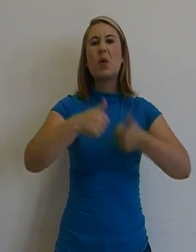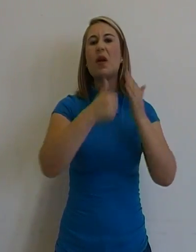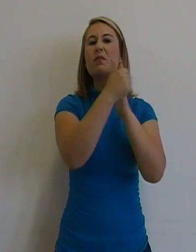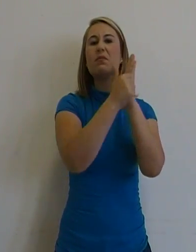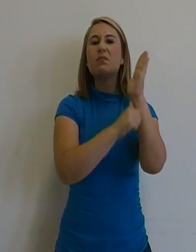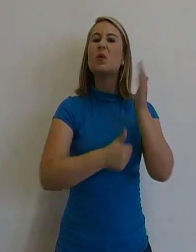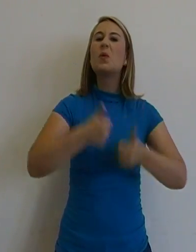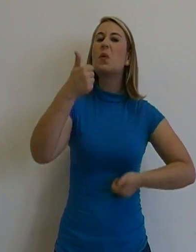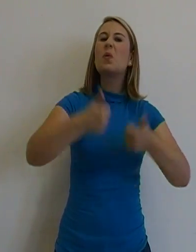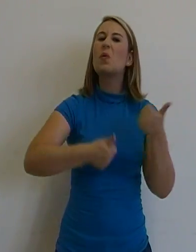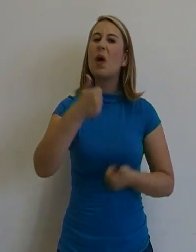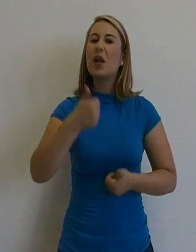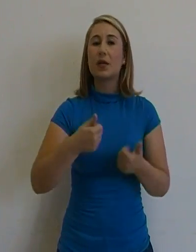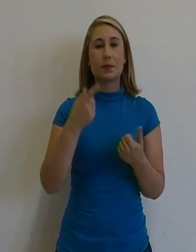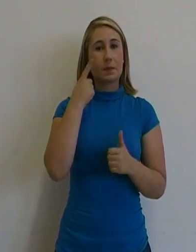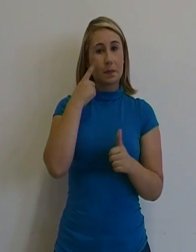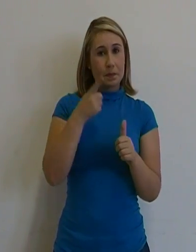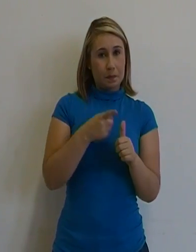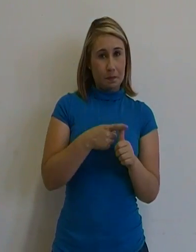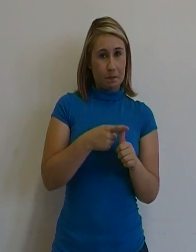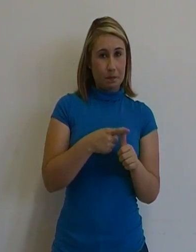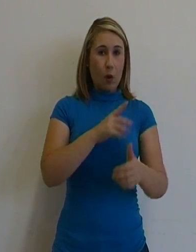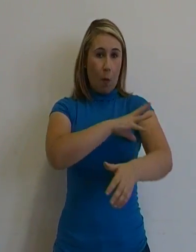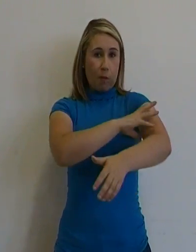son: Ser Capaz en Casa,